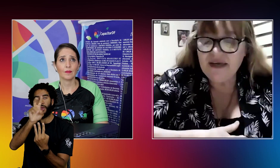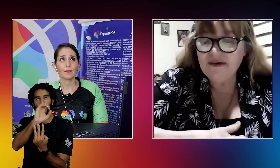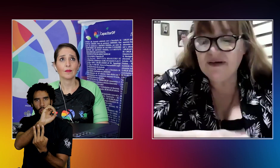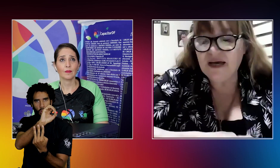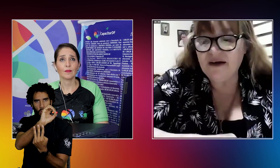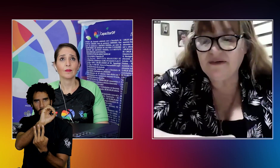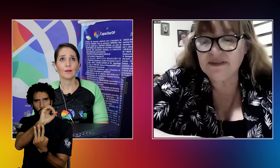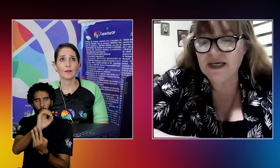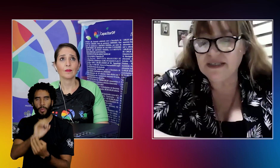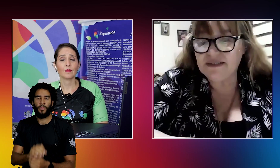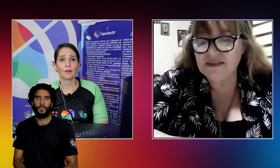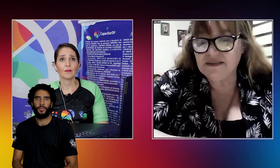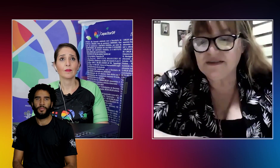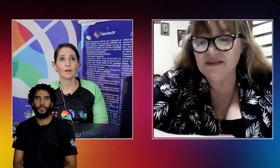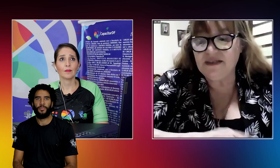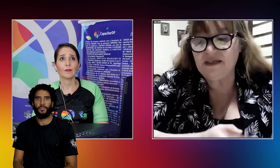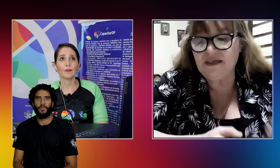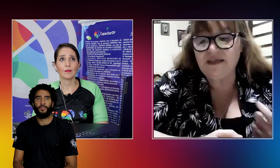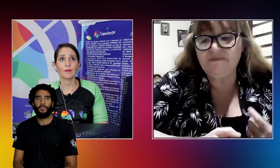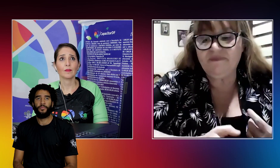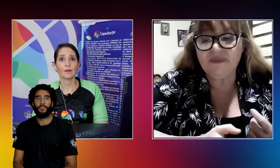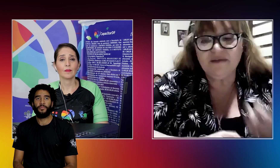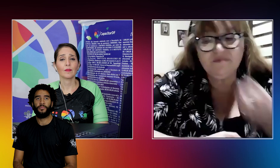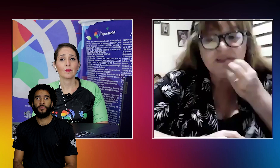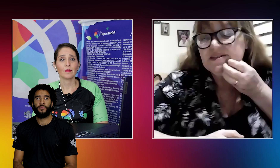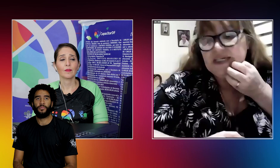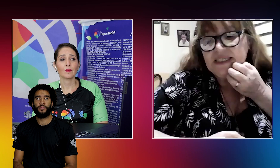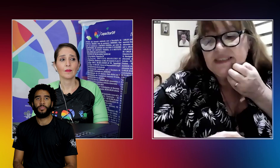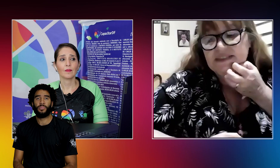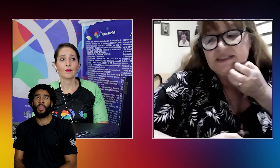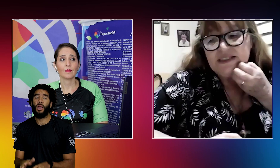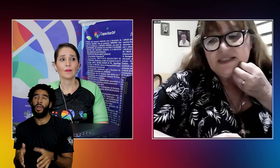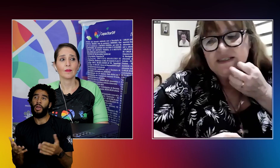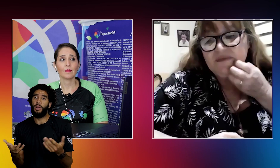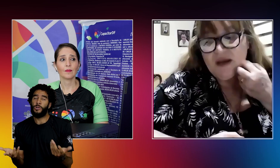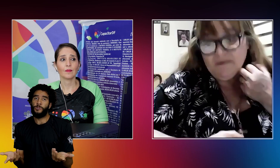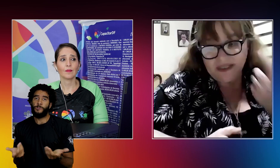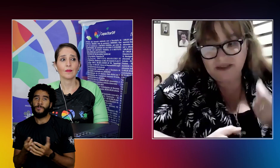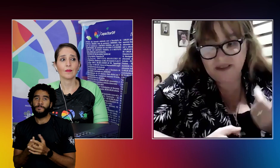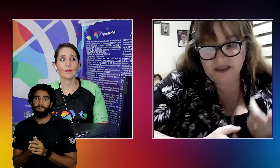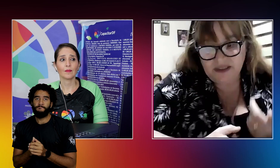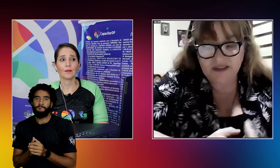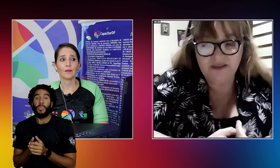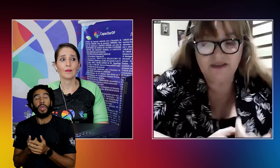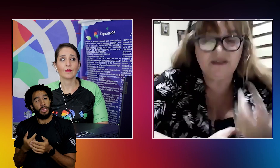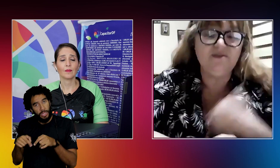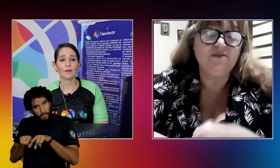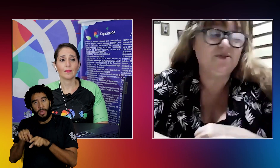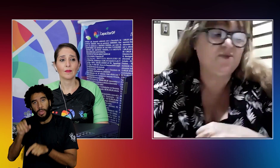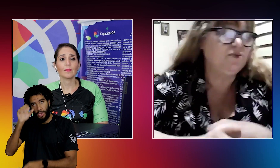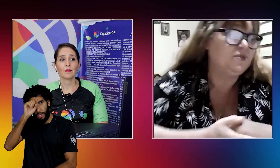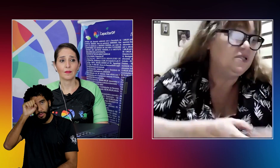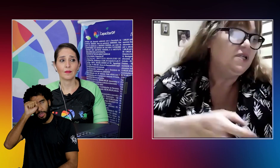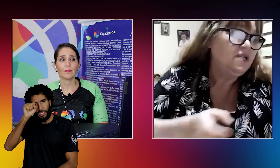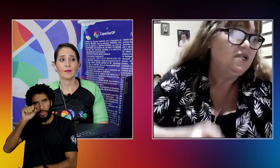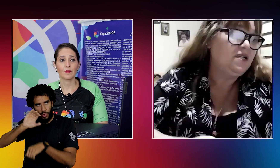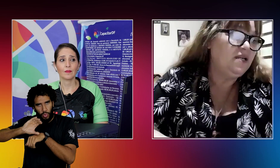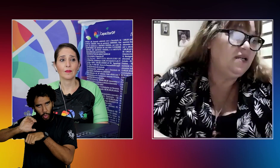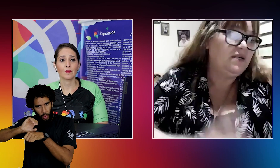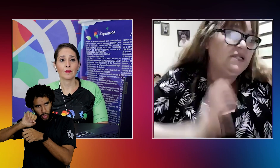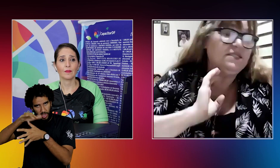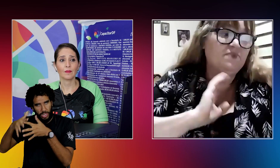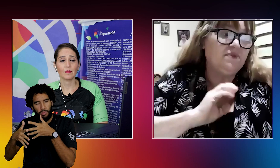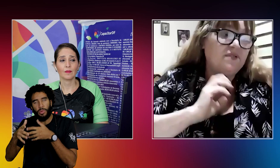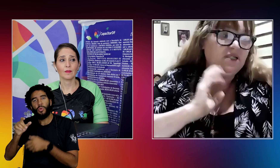Aí o que é que acontece? E muitas vezes também aprendi nos cursos que,